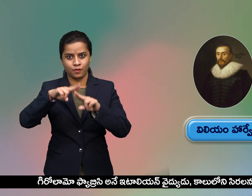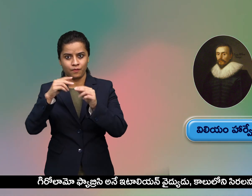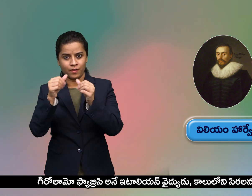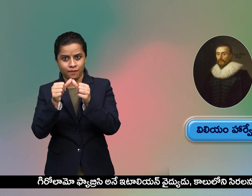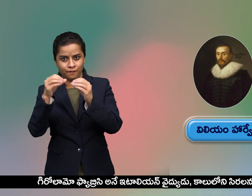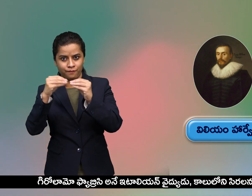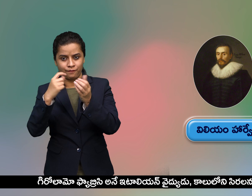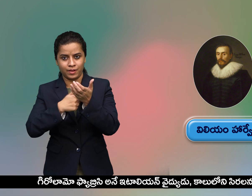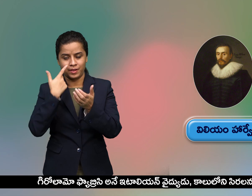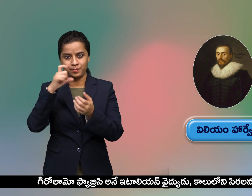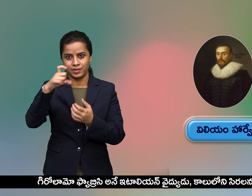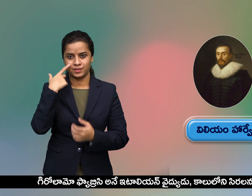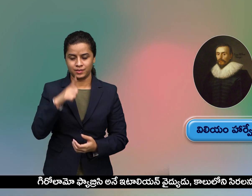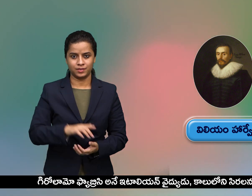కాలులోని సిరలను అధ్యయనం చేశారు